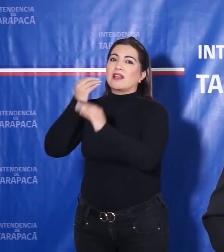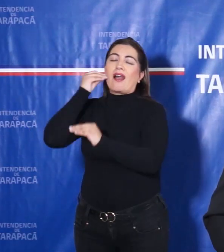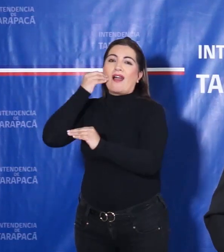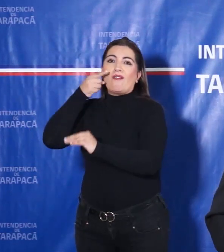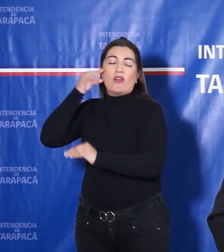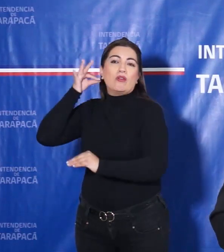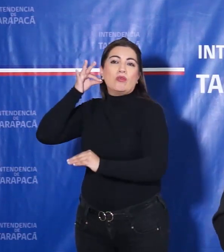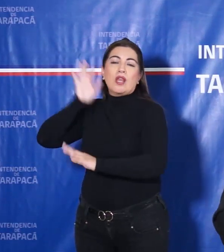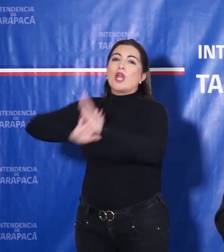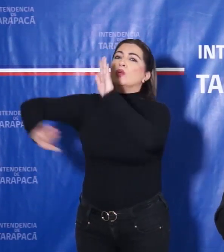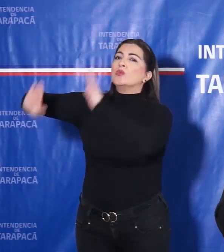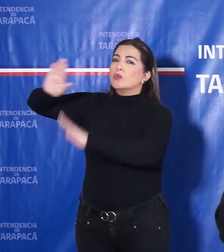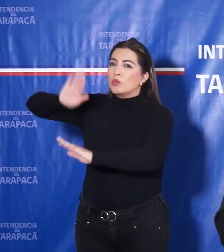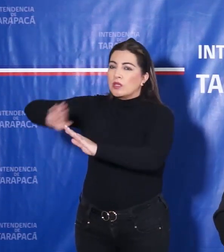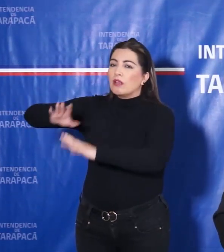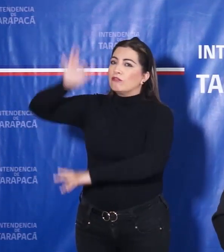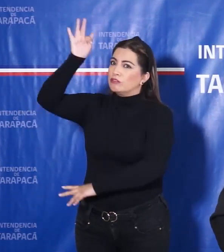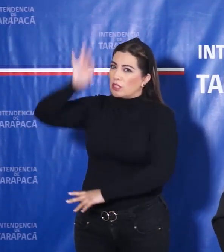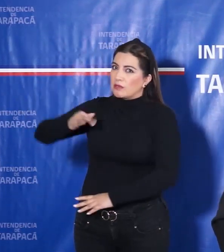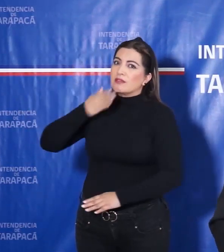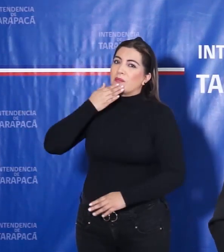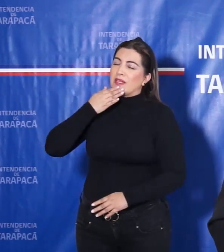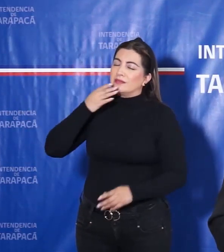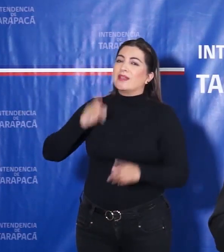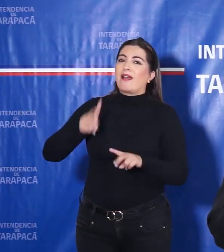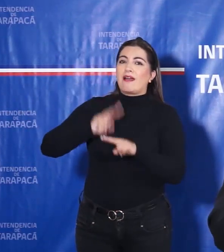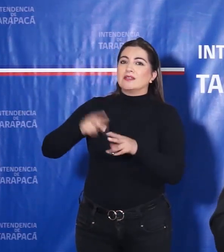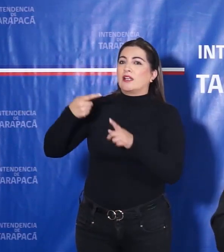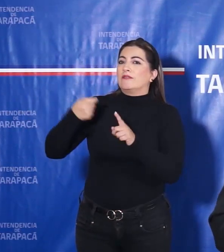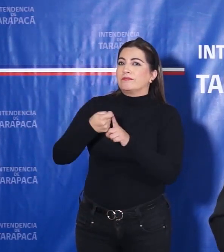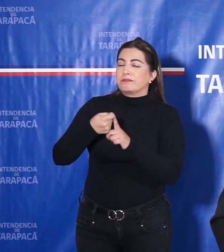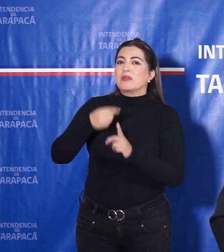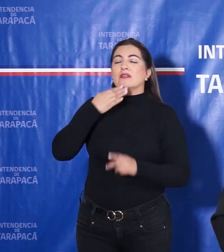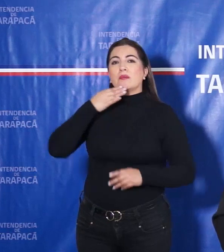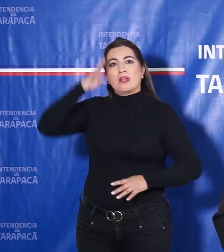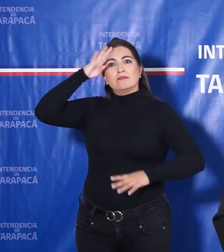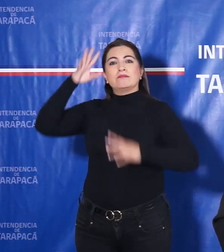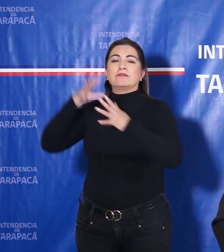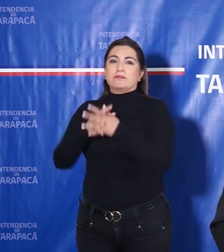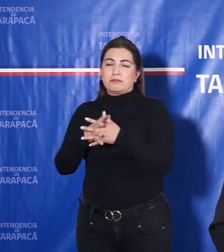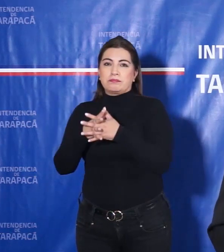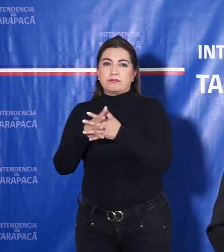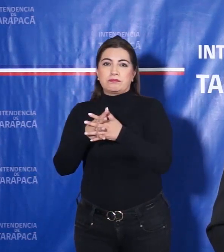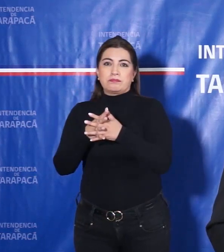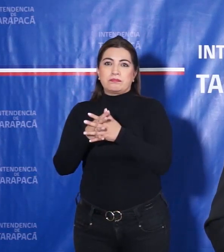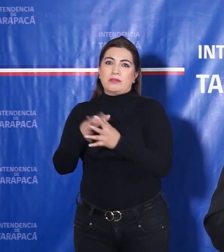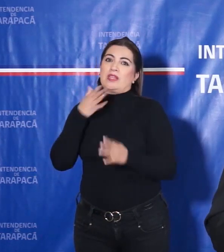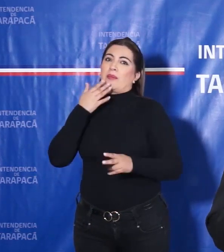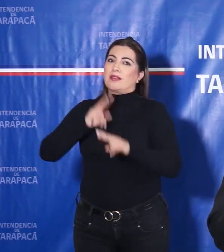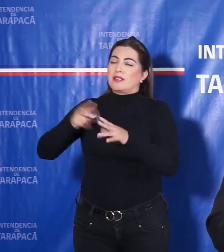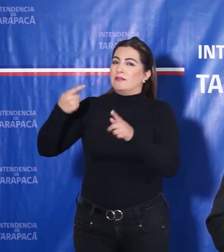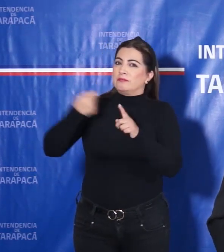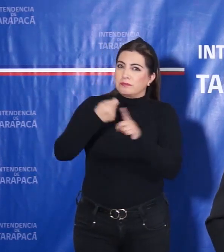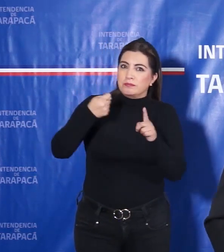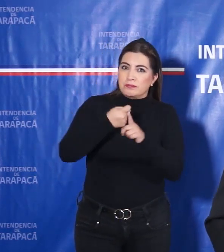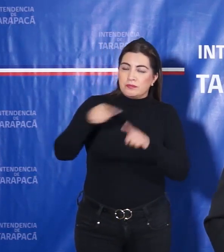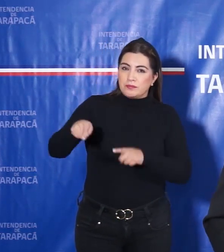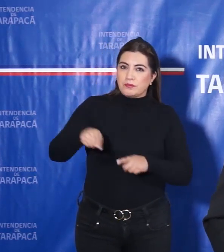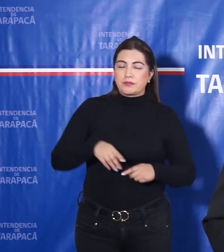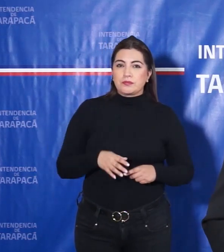los ELEAM, también puedan ser testeados permanentemente, así como las Fuerzas Armadas que están, digamos, en la entrega, digamos, permanente de